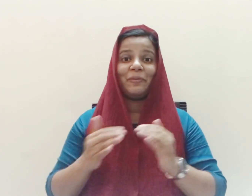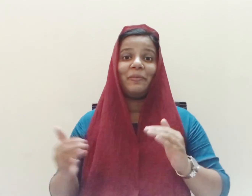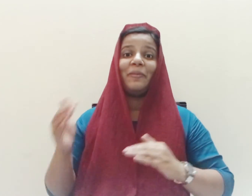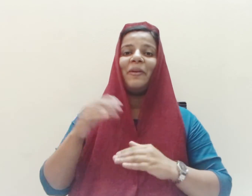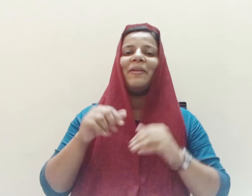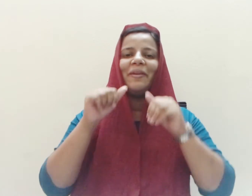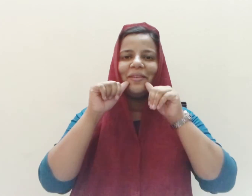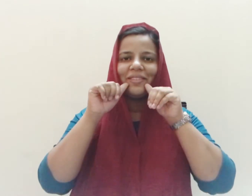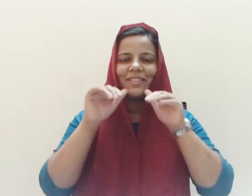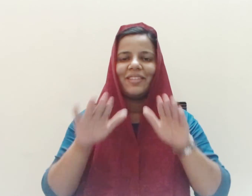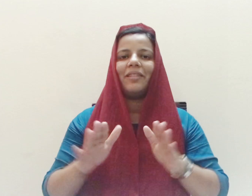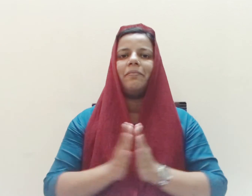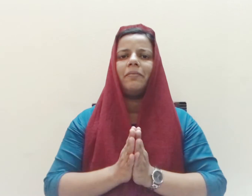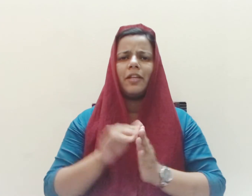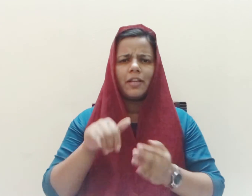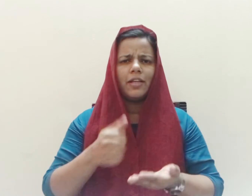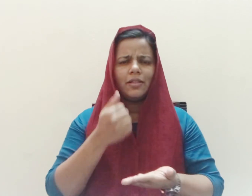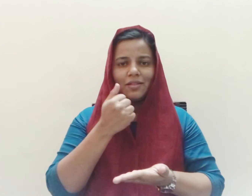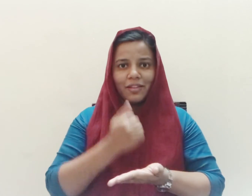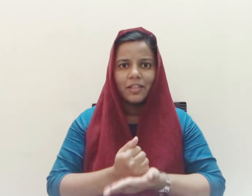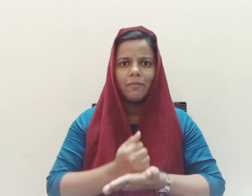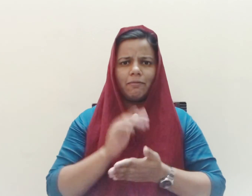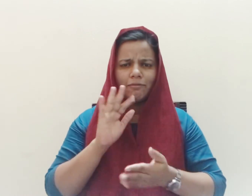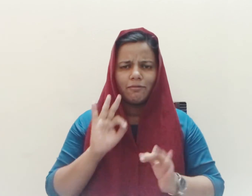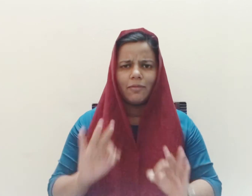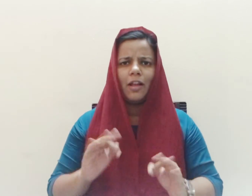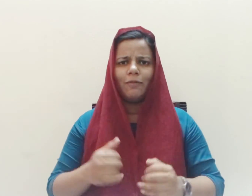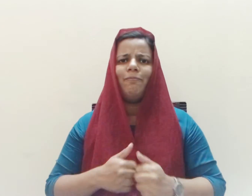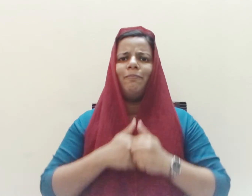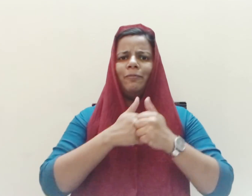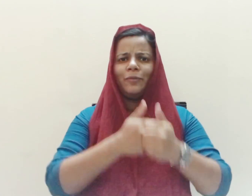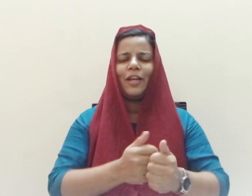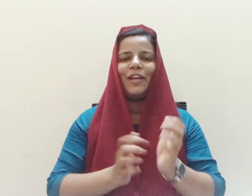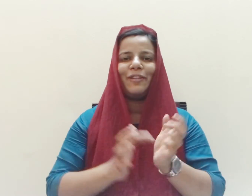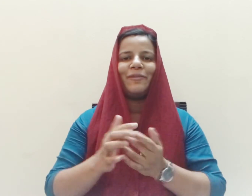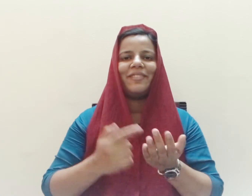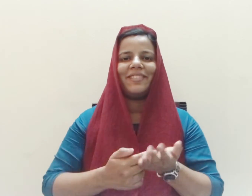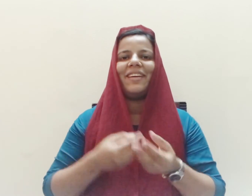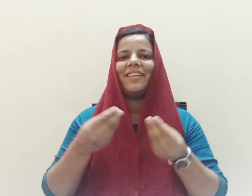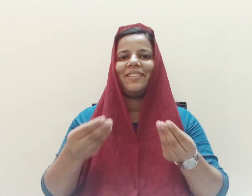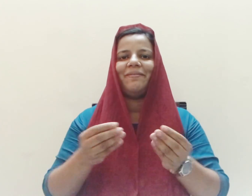ധാരാളം അനുഗ്രഹിക്കട്ടെ. ഈ സത്യത്തിൽ അടിസ്ഥാനമിട്ട് മുന്നേറുവാൻ കർത്താവ് സഹായിക്കട്ടെ.